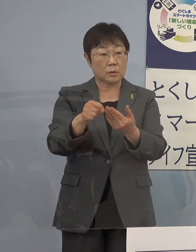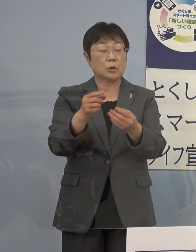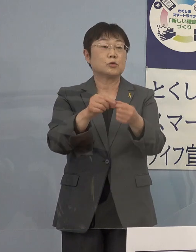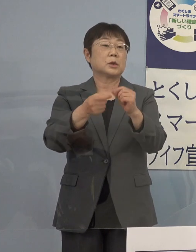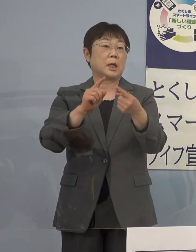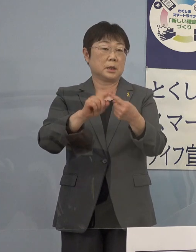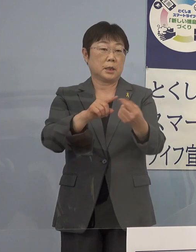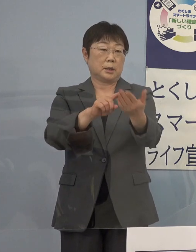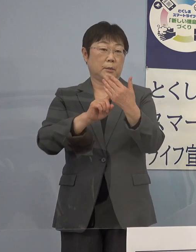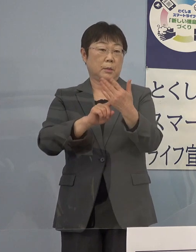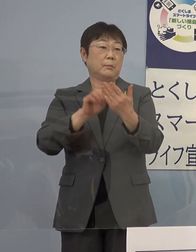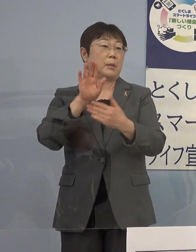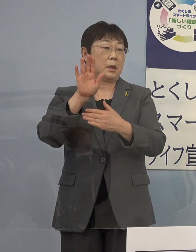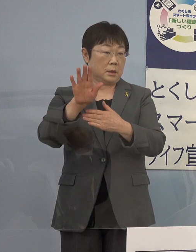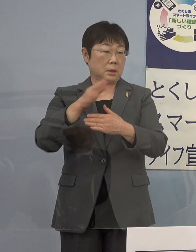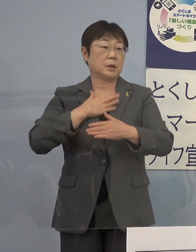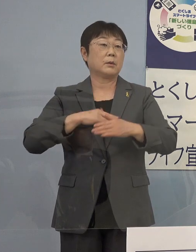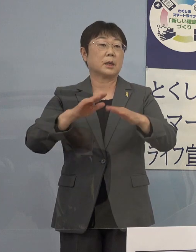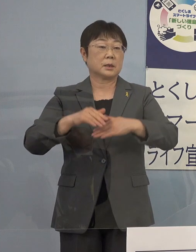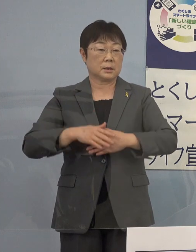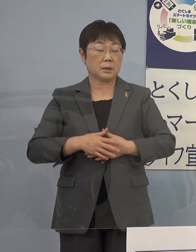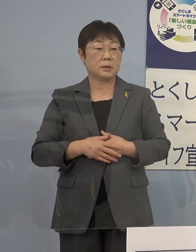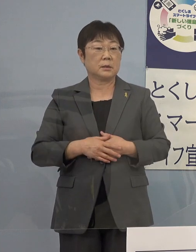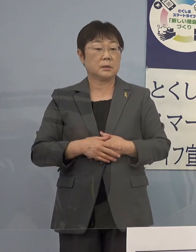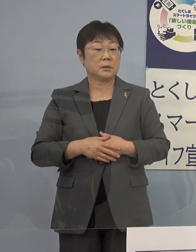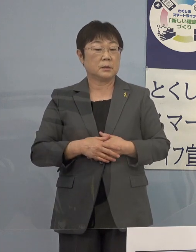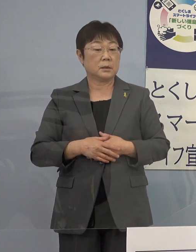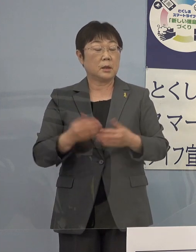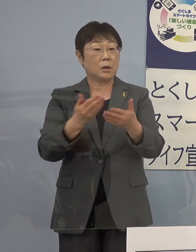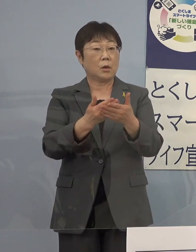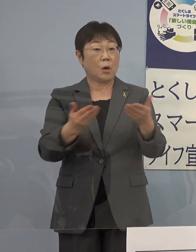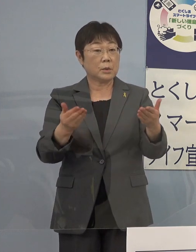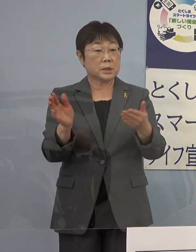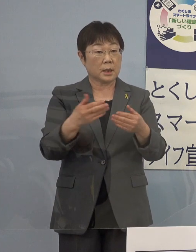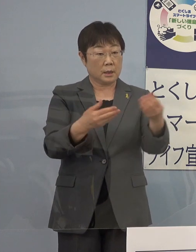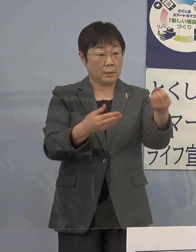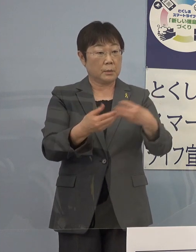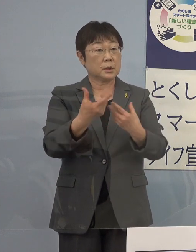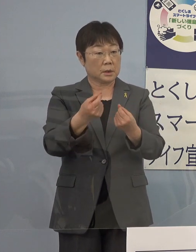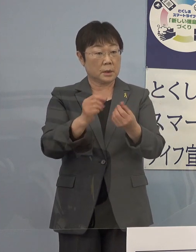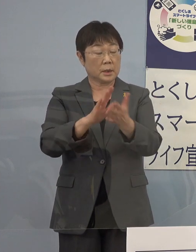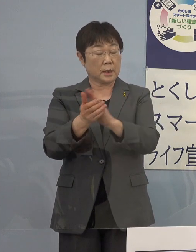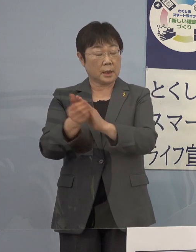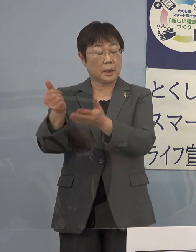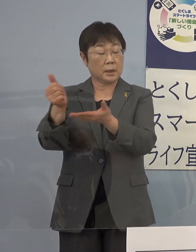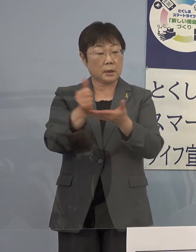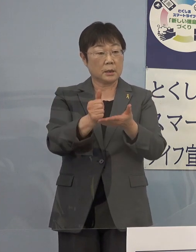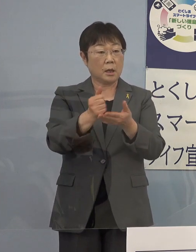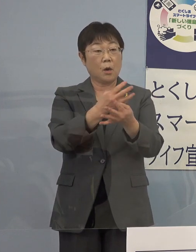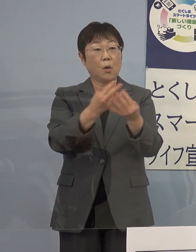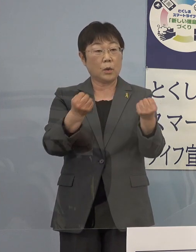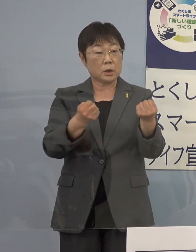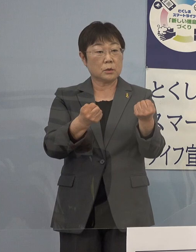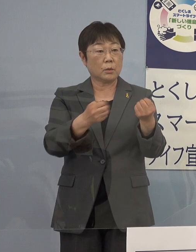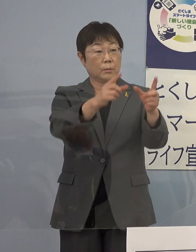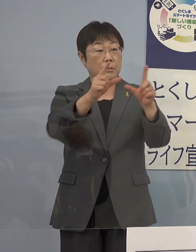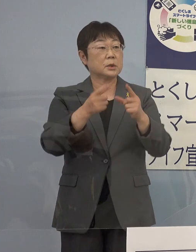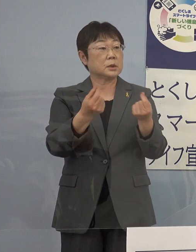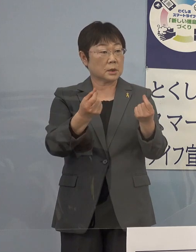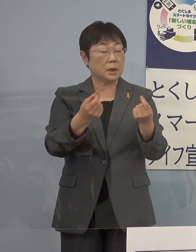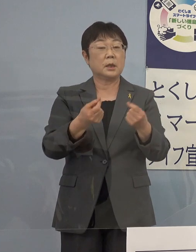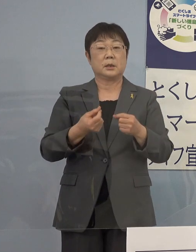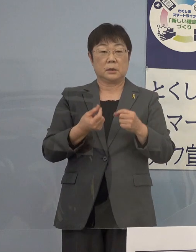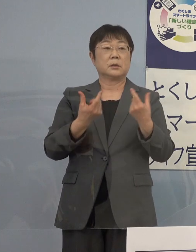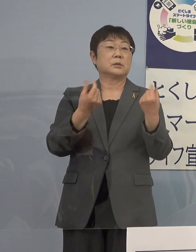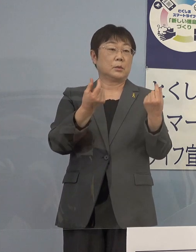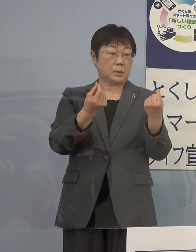体的に分かりました。 お店の人が、 そうです、 県外客が多かったというふうに言っているという、 はい、多いという 多